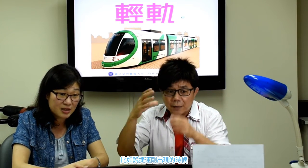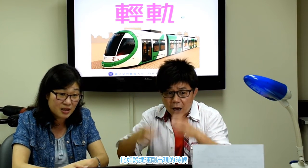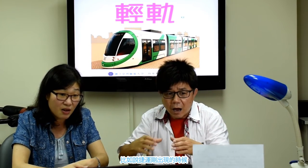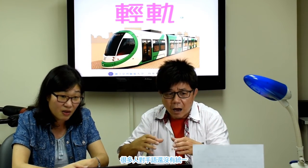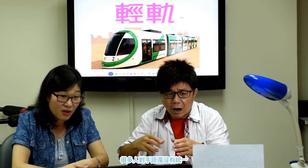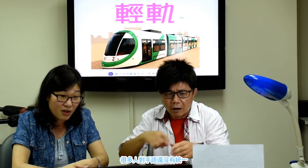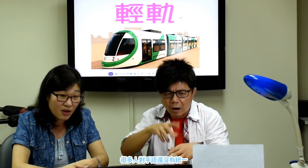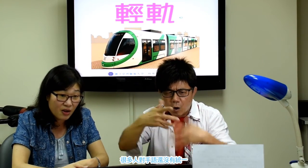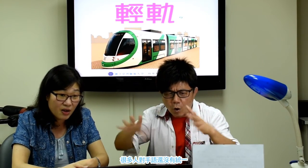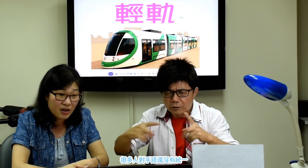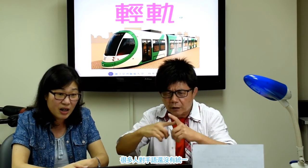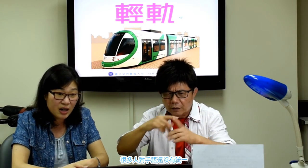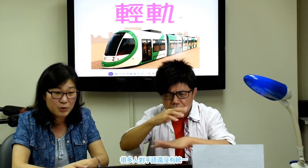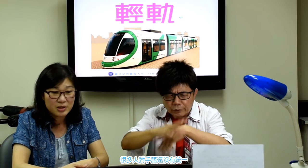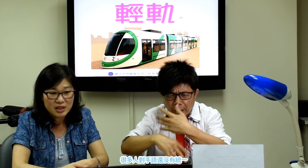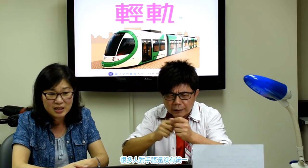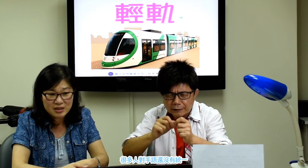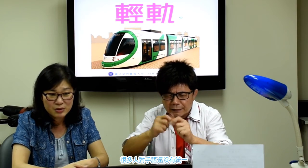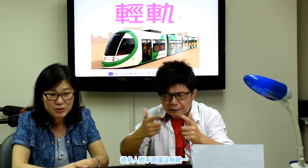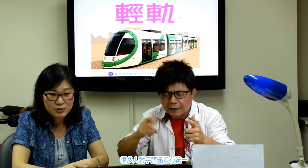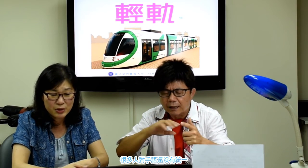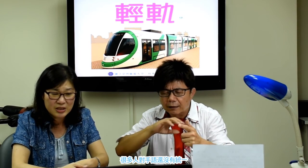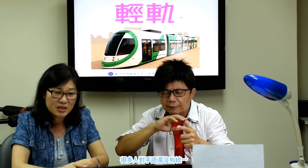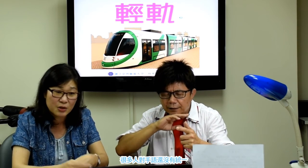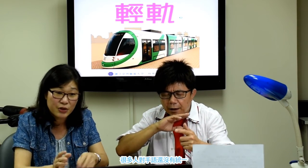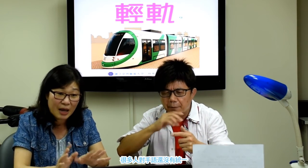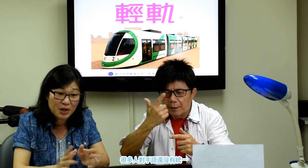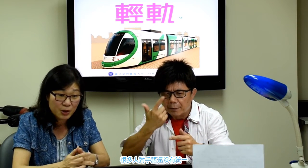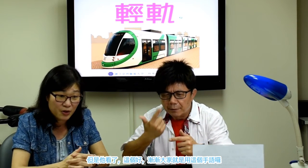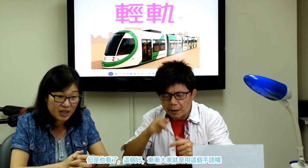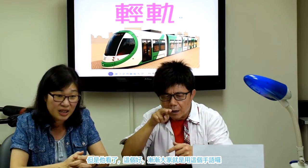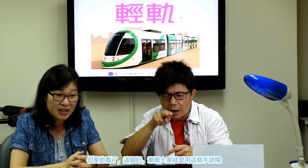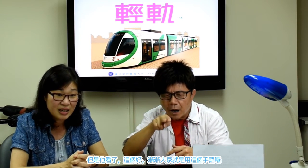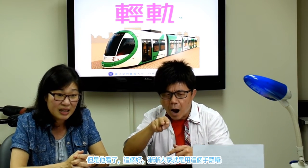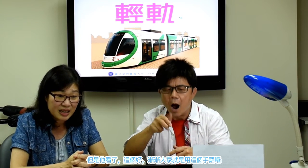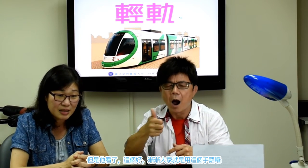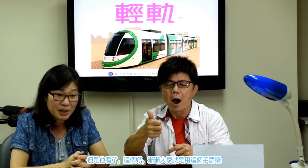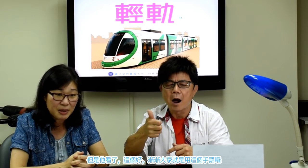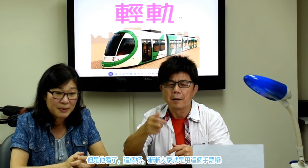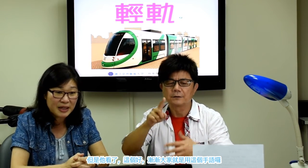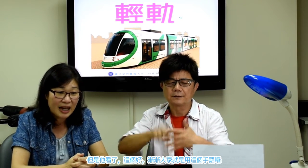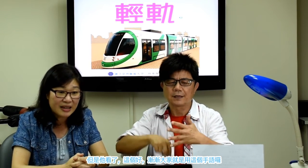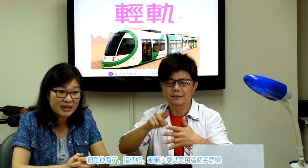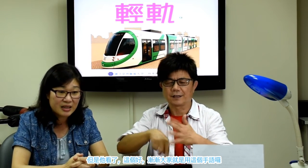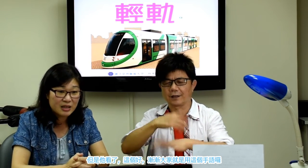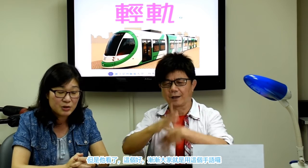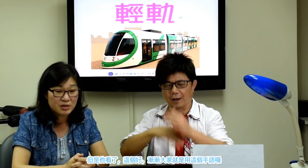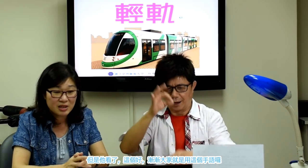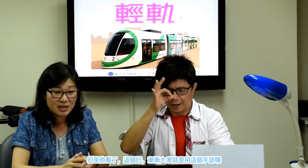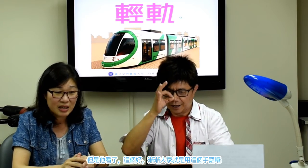候，很多人对这个手语还没有统一， 但是慢慢慢慢看的，就是哎，